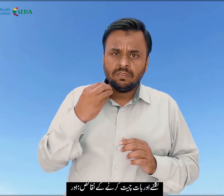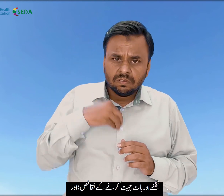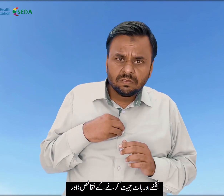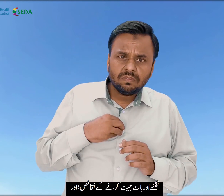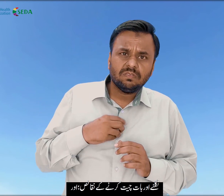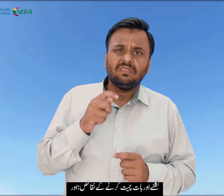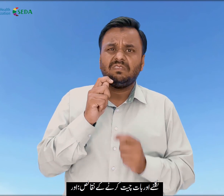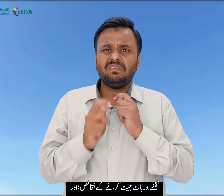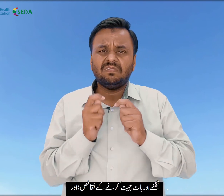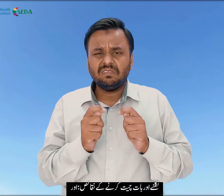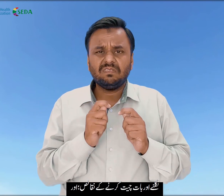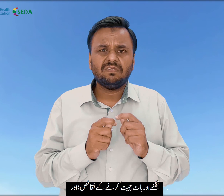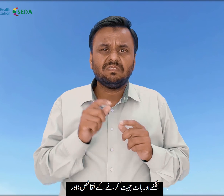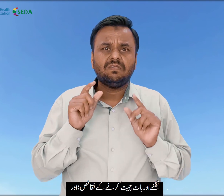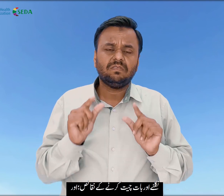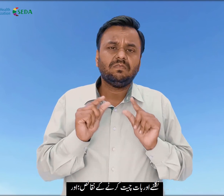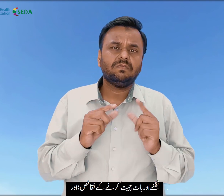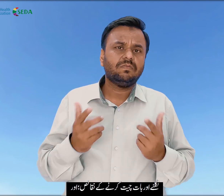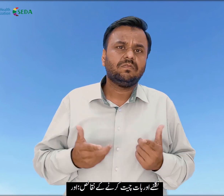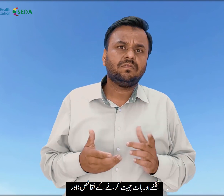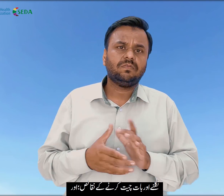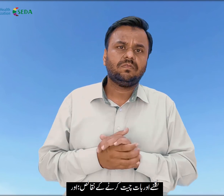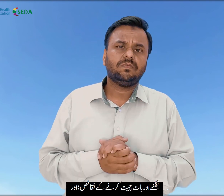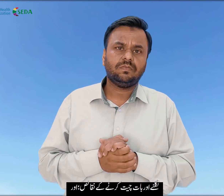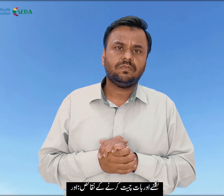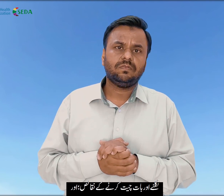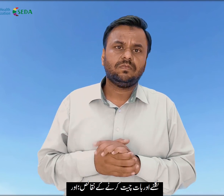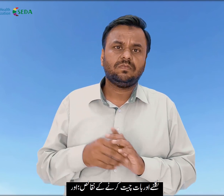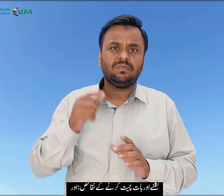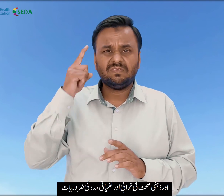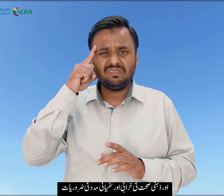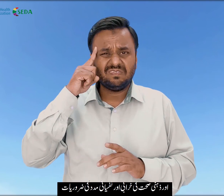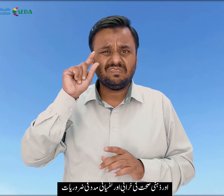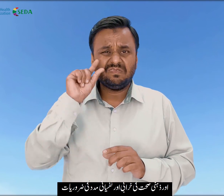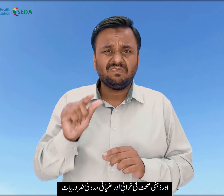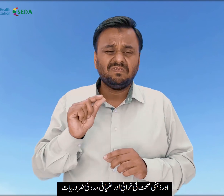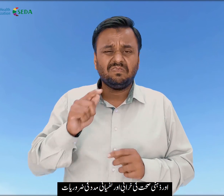نگلنے اور بات چیت کرنے کے نقائص، اور ذہنی صحت کی